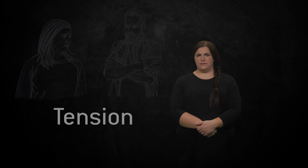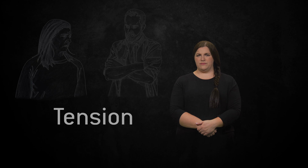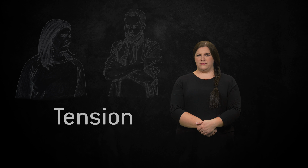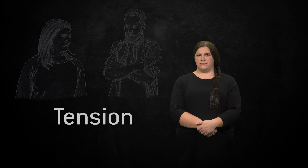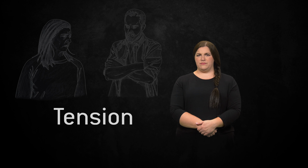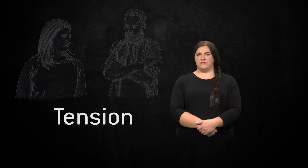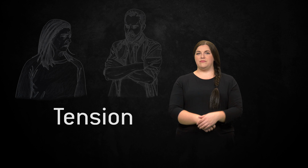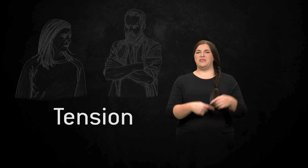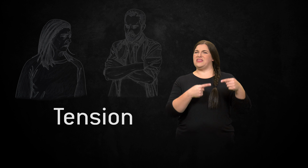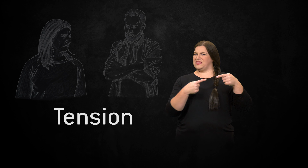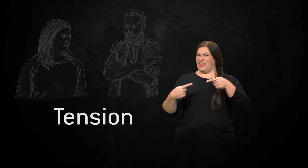Tensions